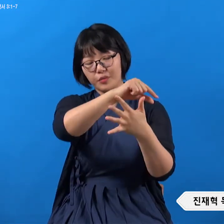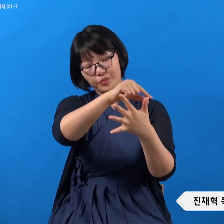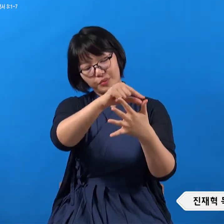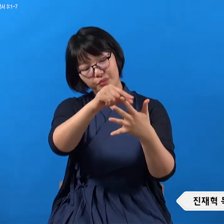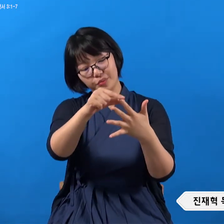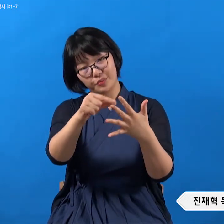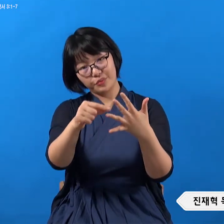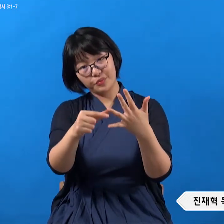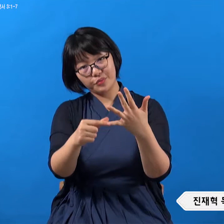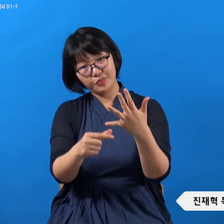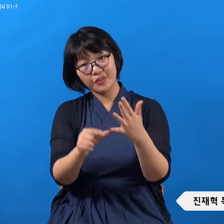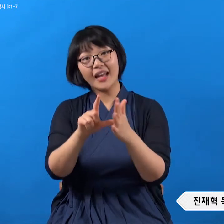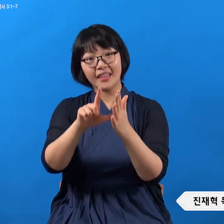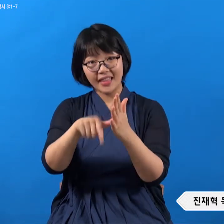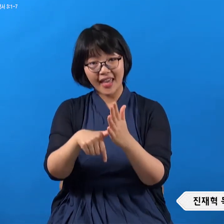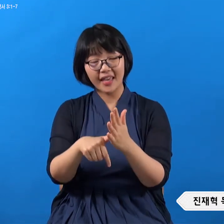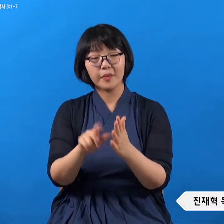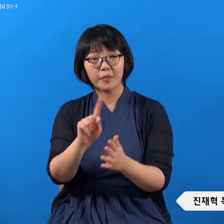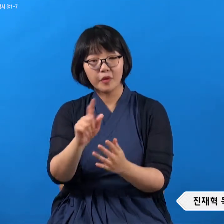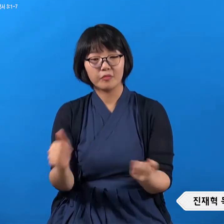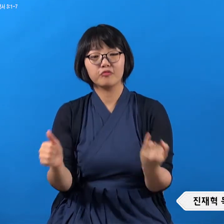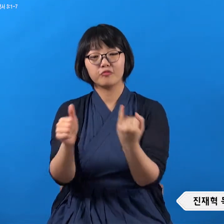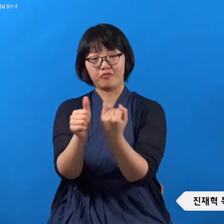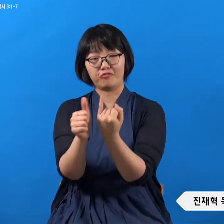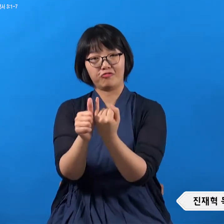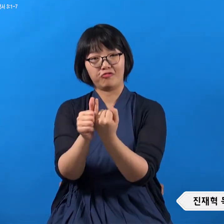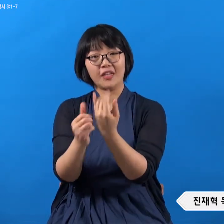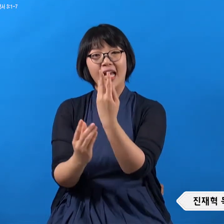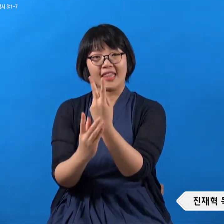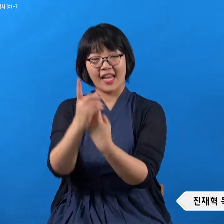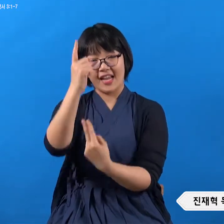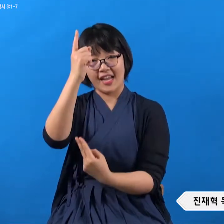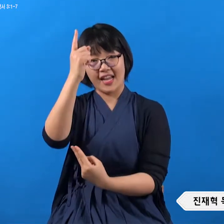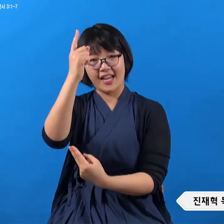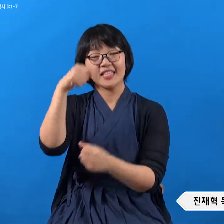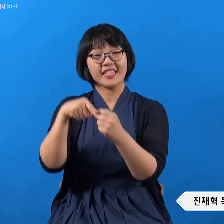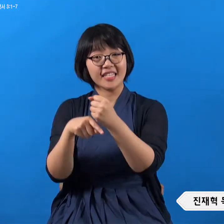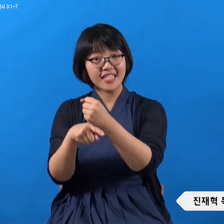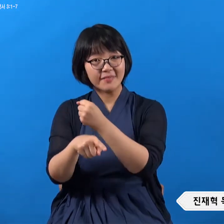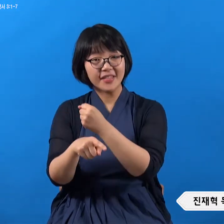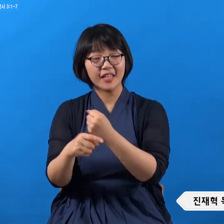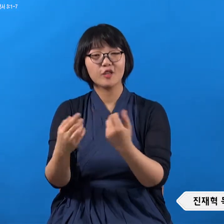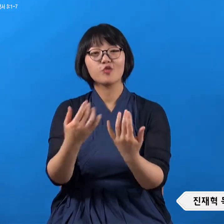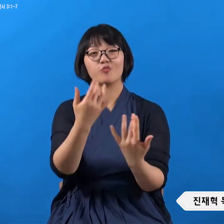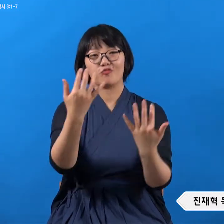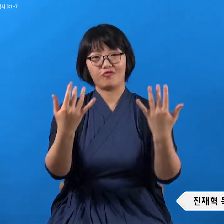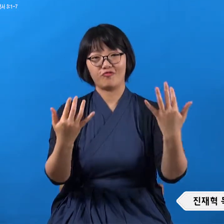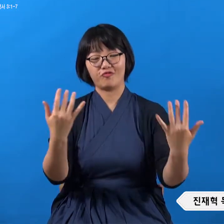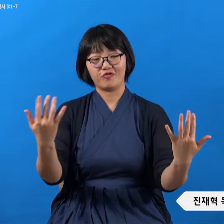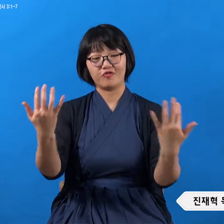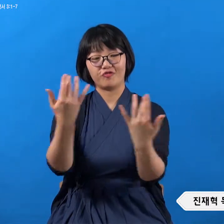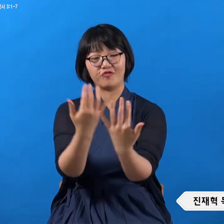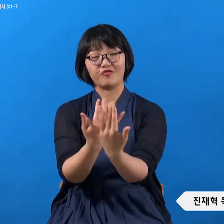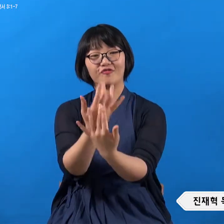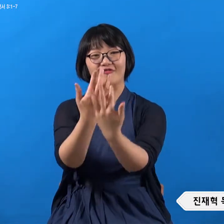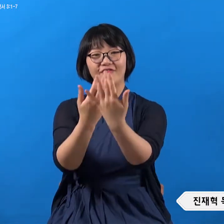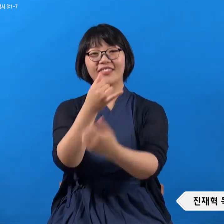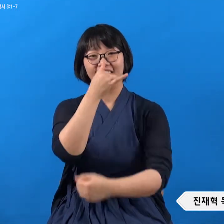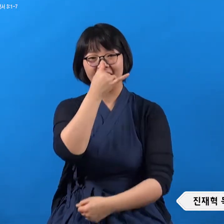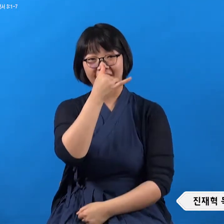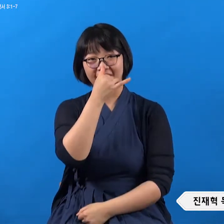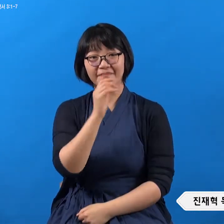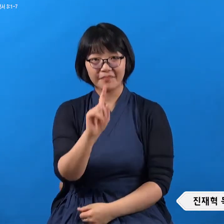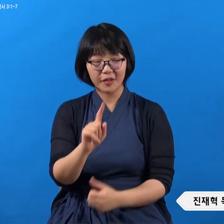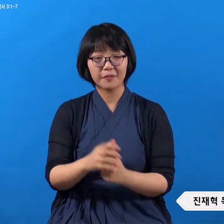중에 유니티 캔들, 하나됨을 상징하는 한 개의 촛불을 점화하는 시간이 있습니다.